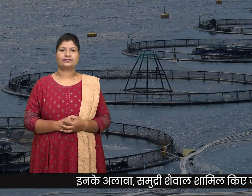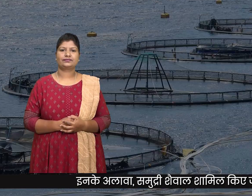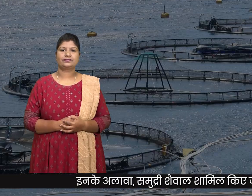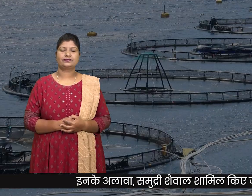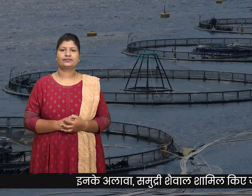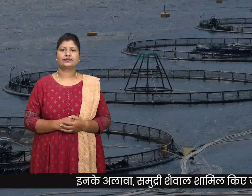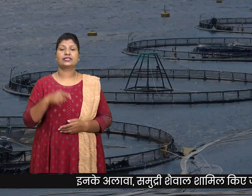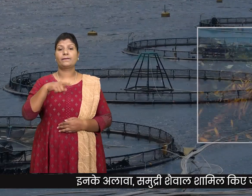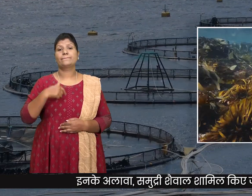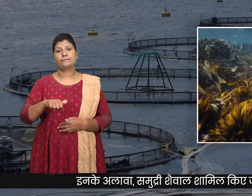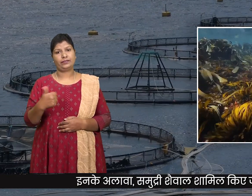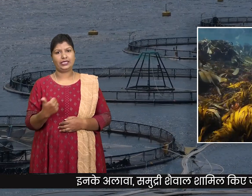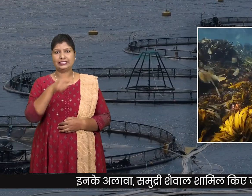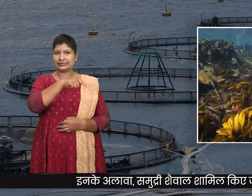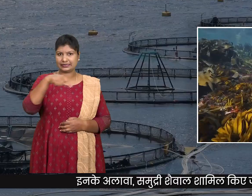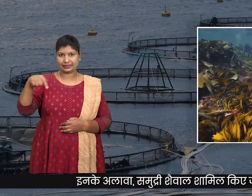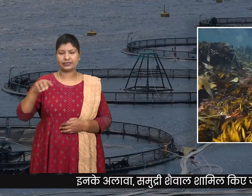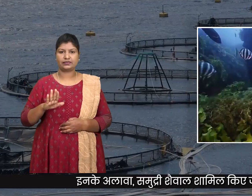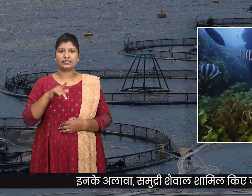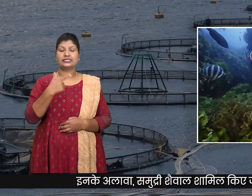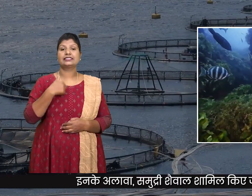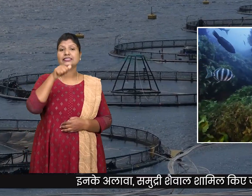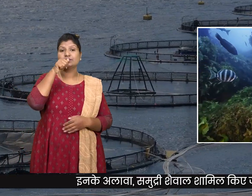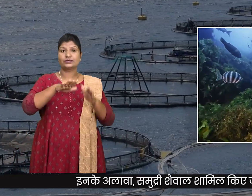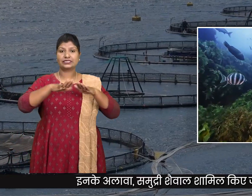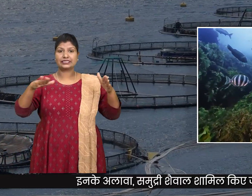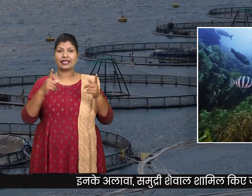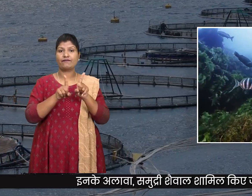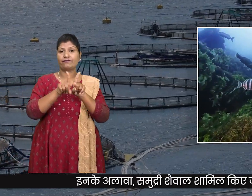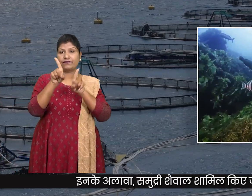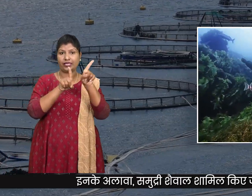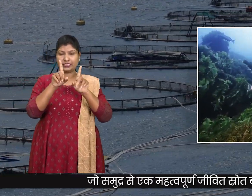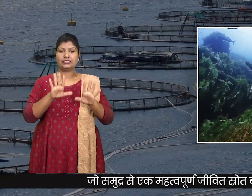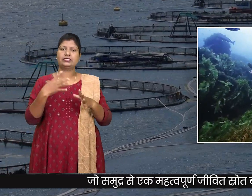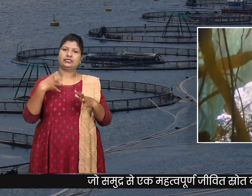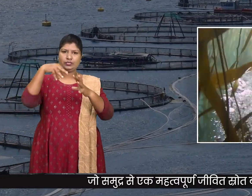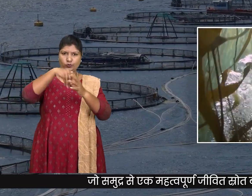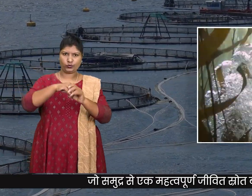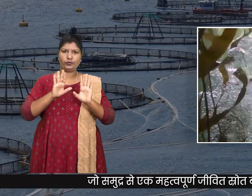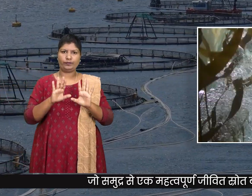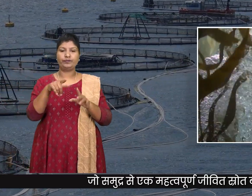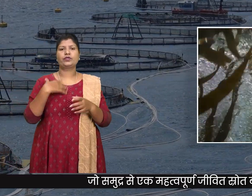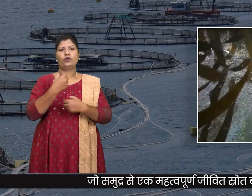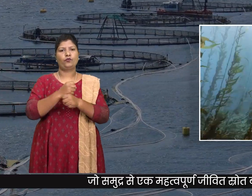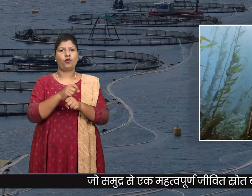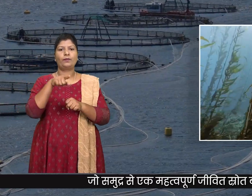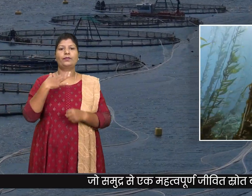इनके अलावा समुद्री शैवाल शामिल किए जा सकते हैं, जो समुद्र से एक